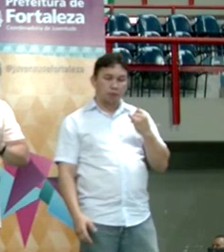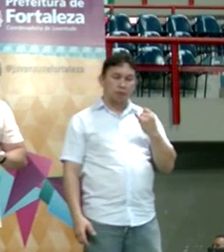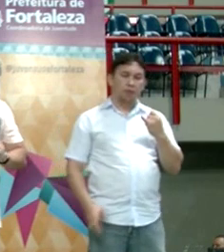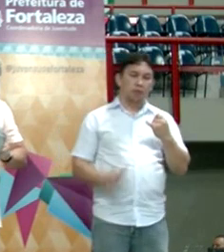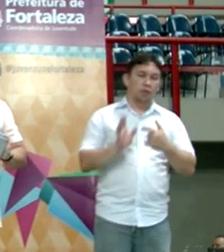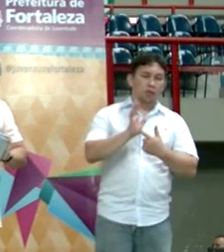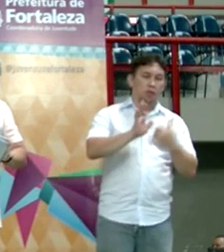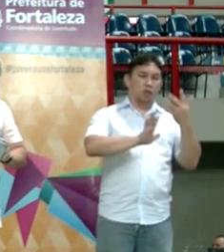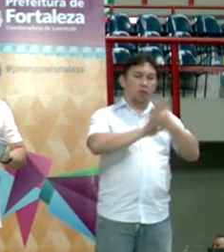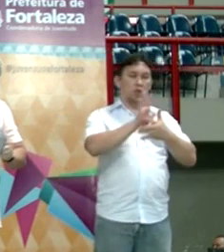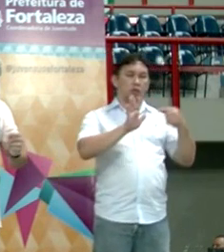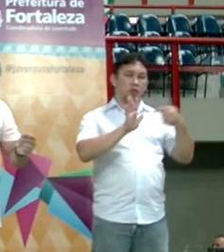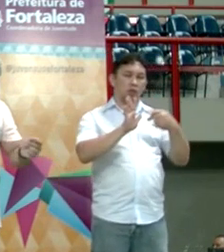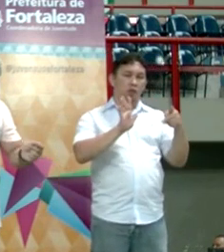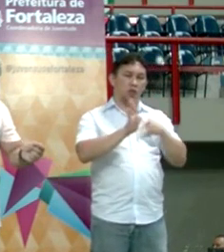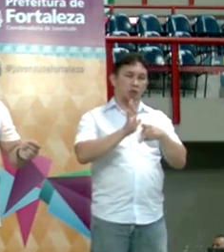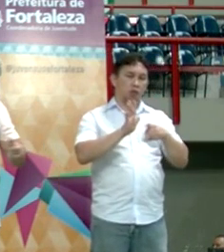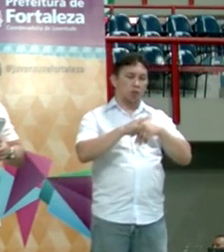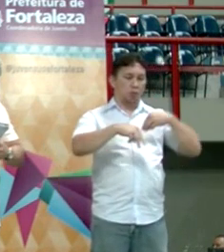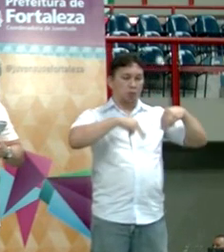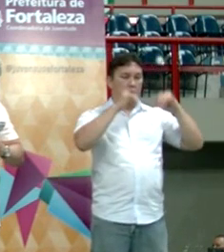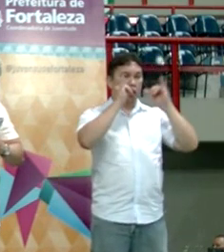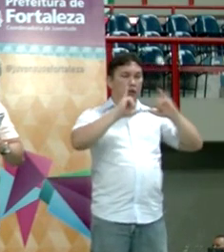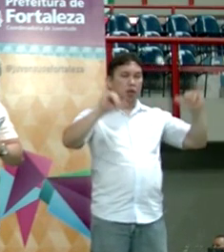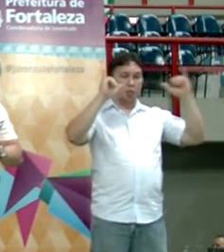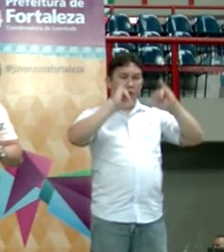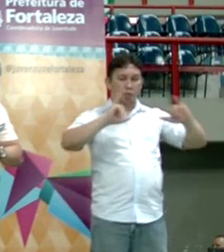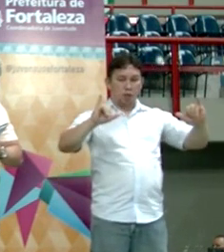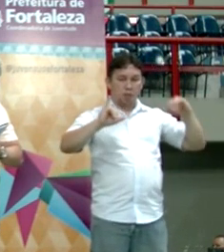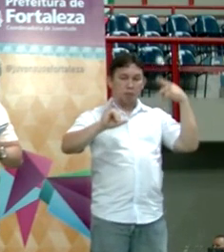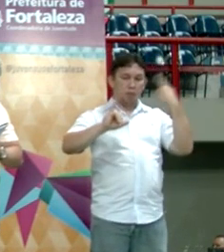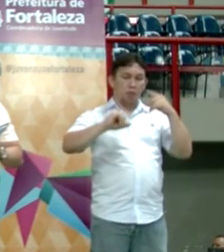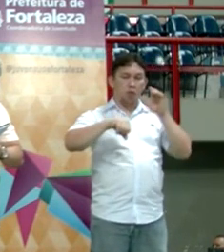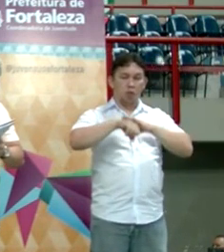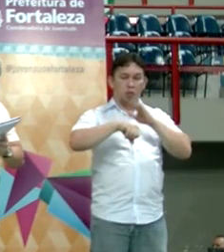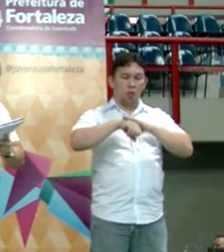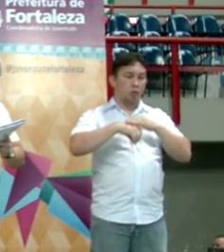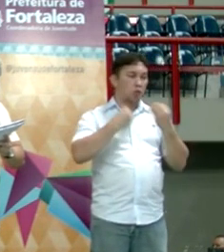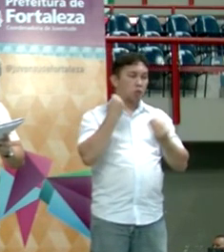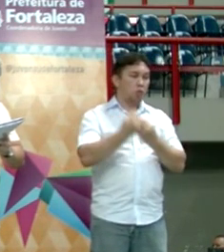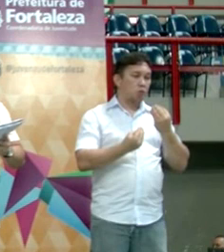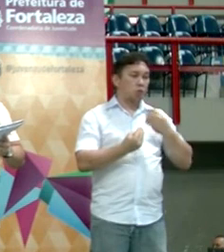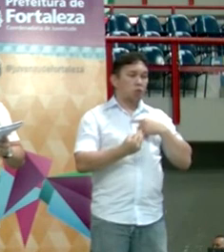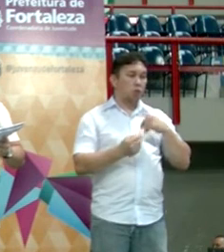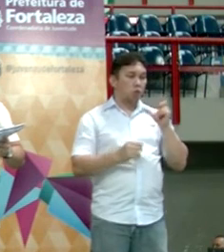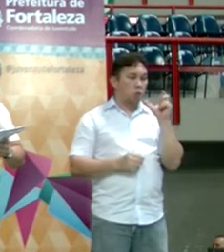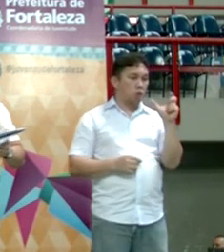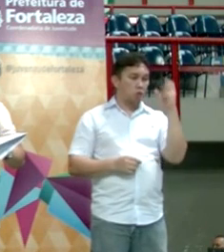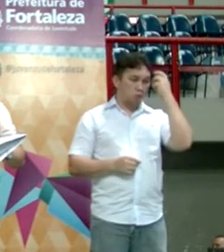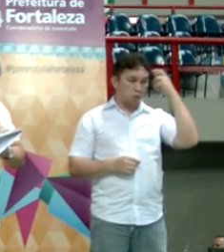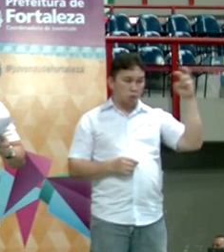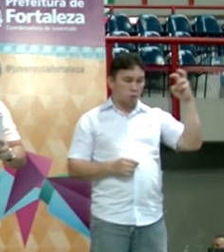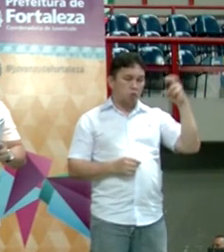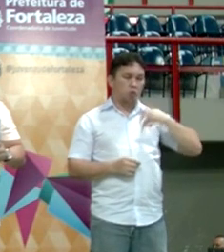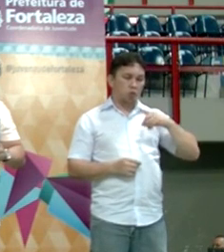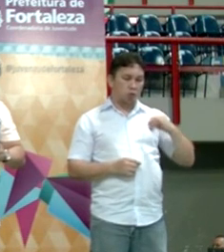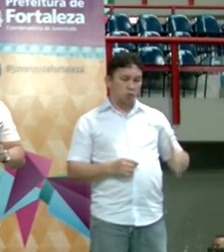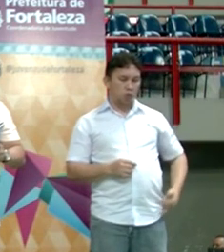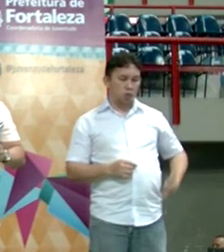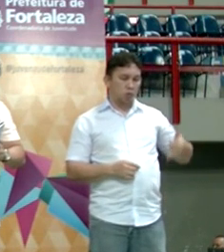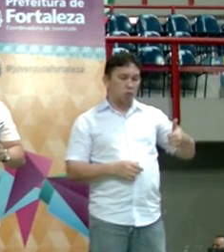O segundo texto é do Goebbels, ministro da propaganda. Por que ele fala aí que quando ele escuta a palavra cultura e põe a mão no